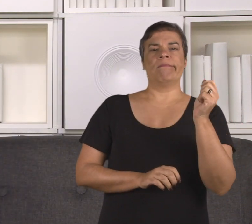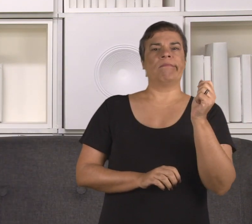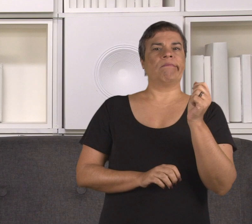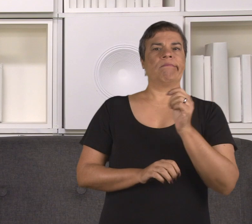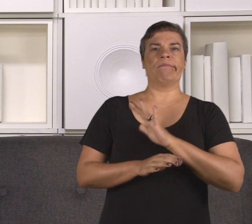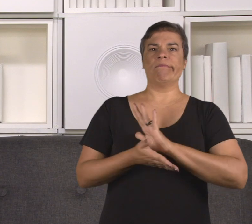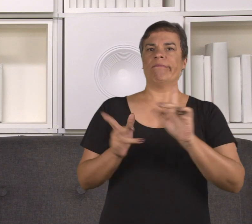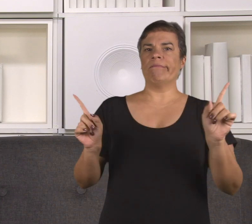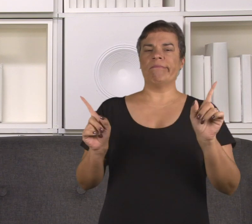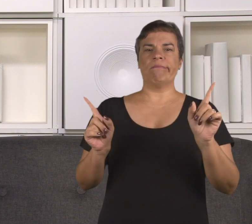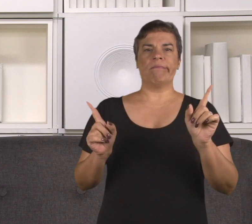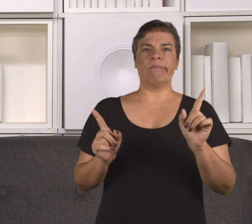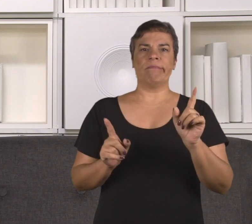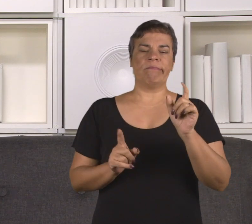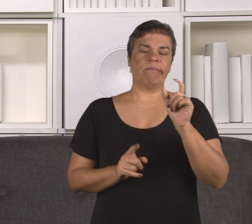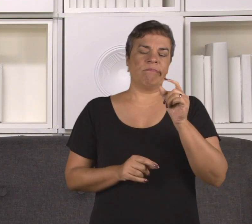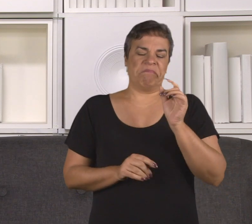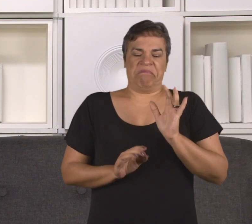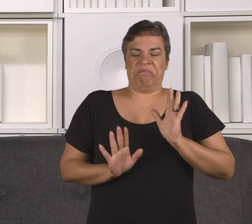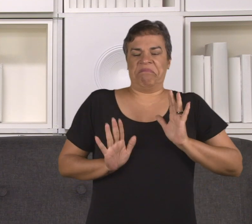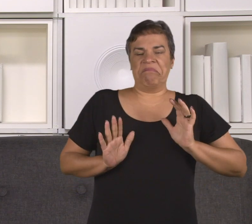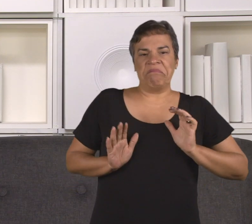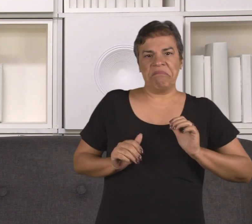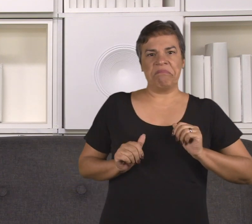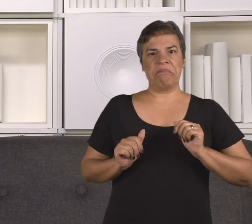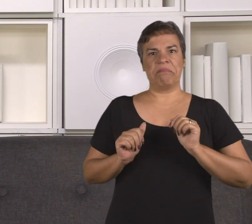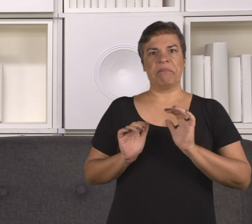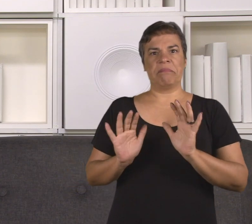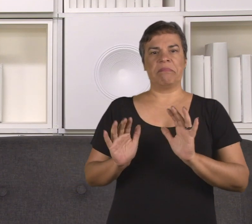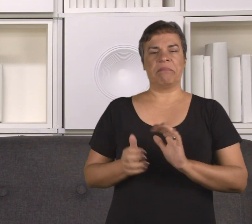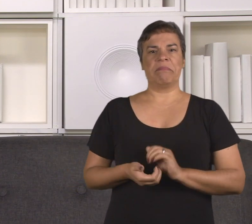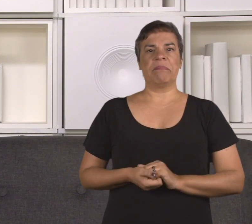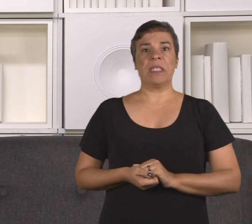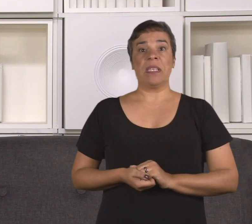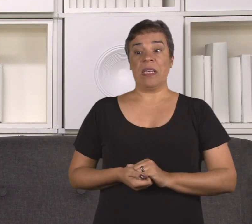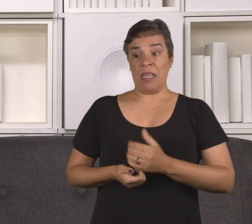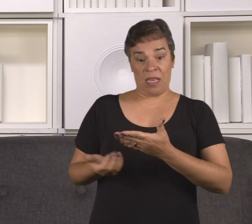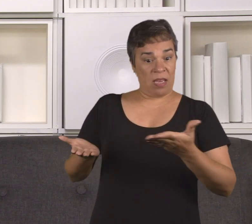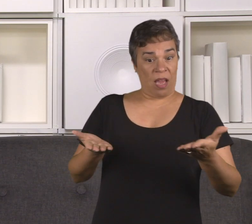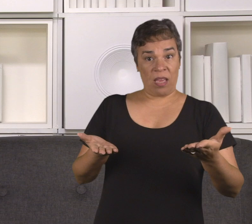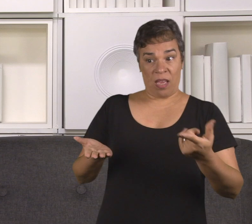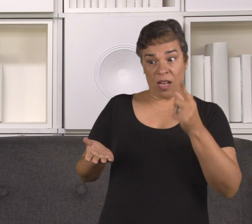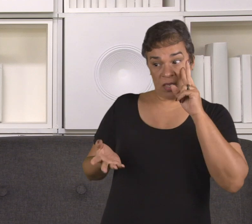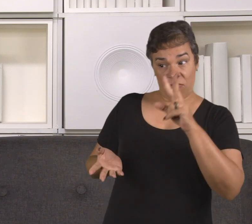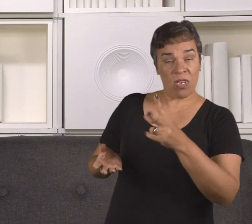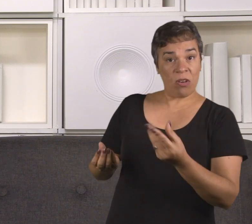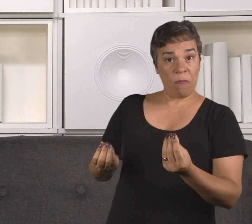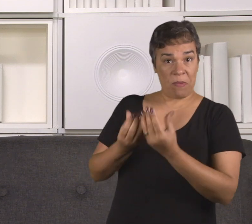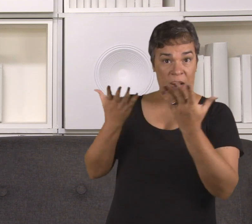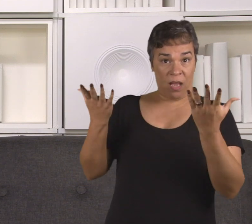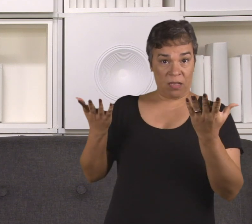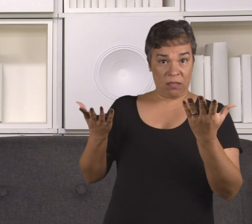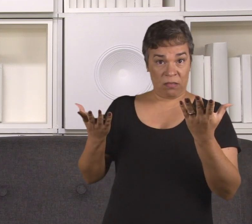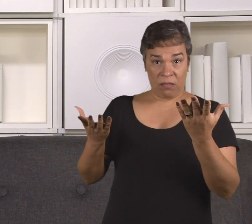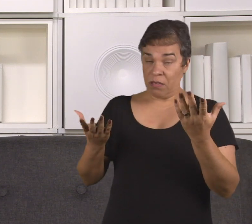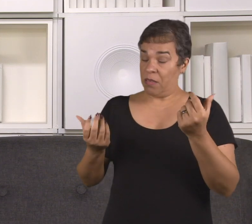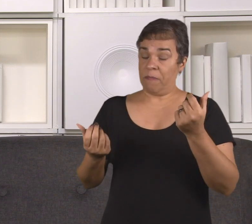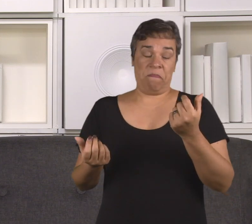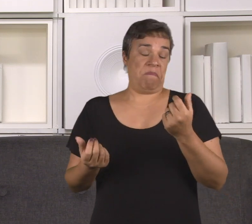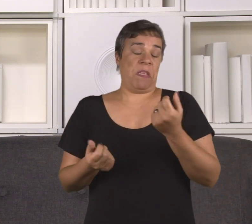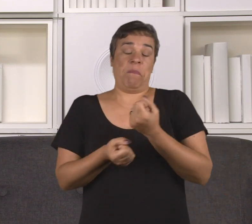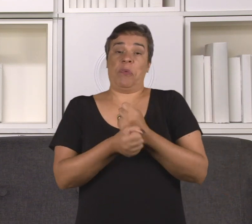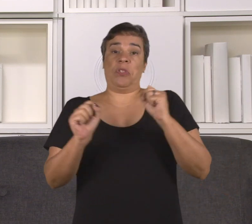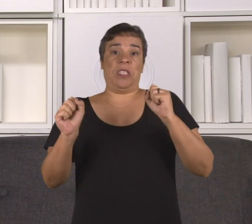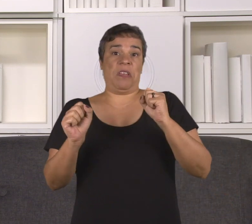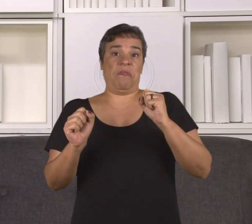judaicas têm um milagre incontestável, testemunhado